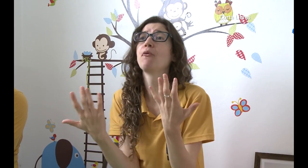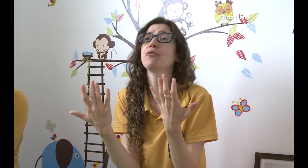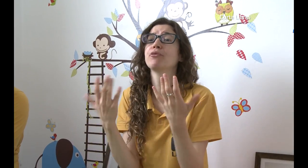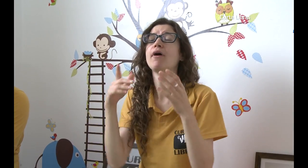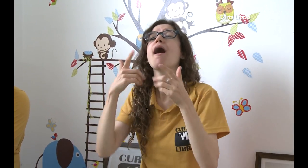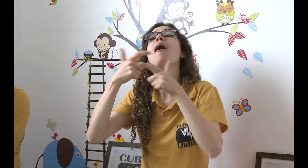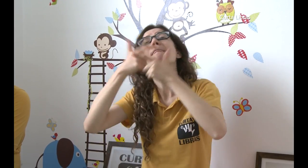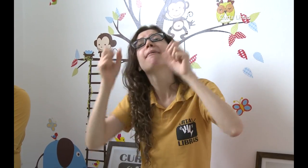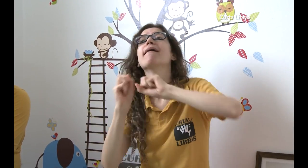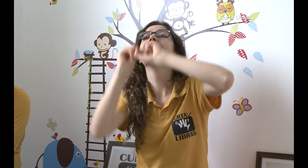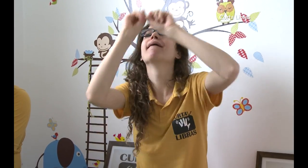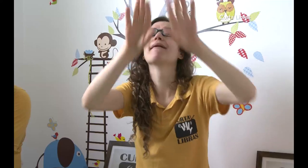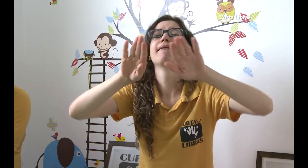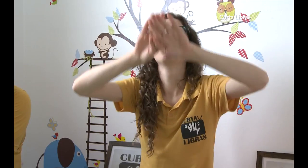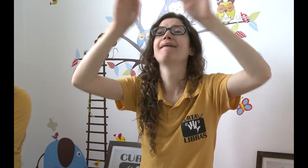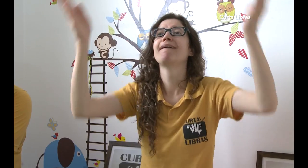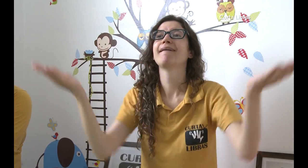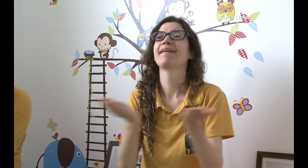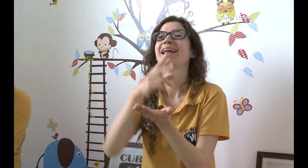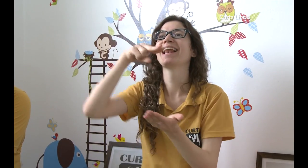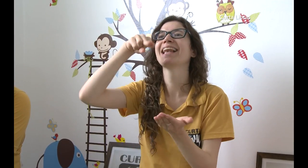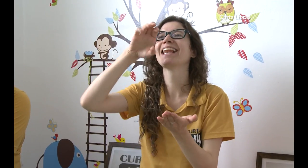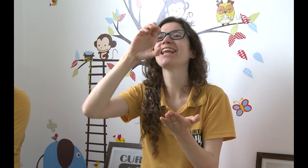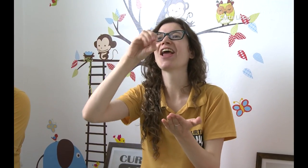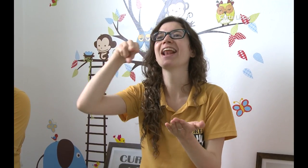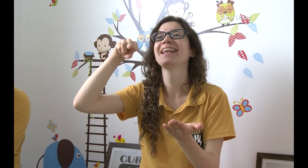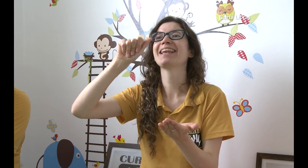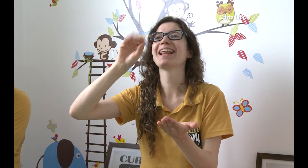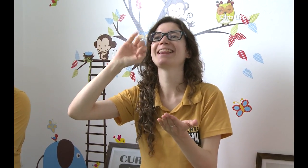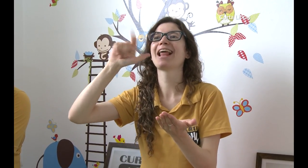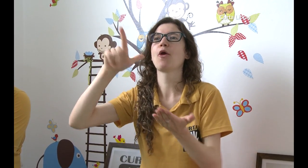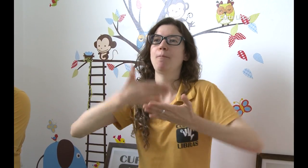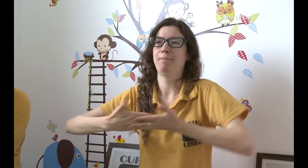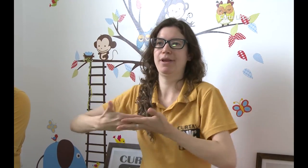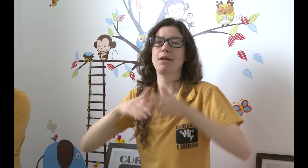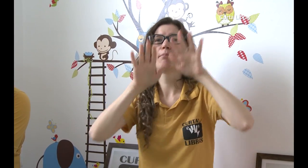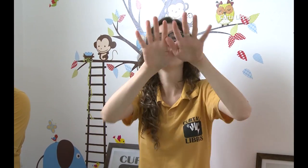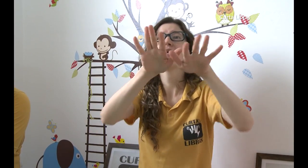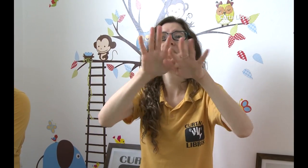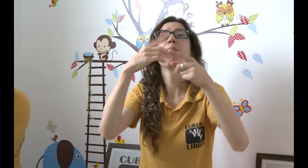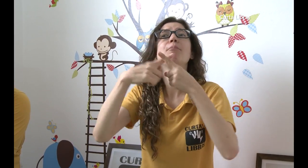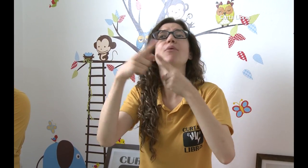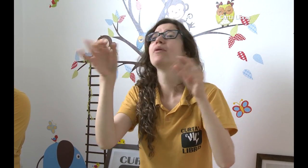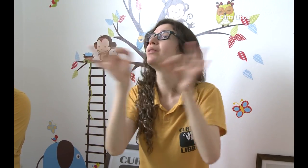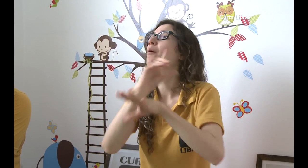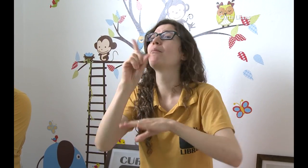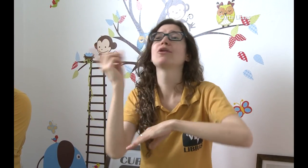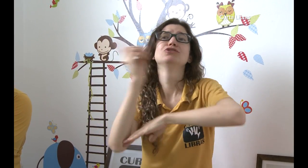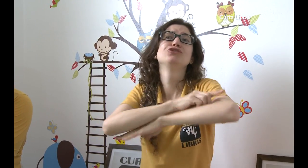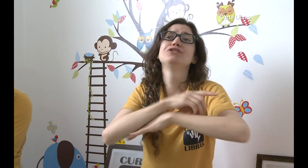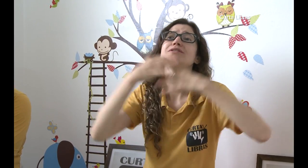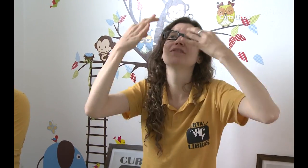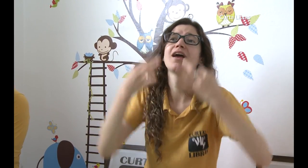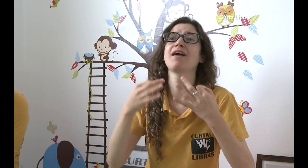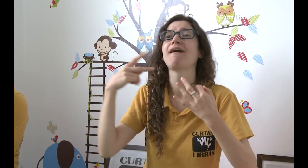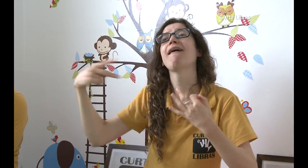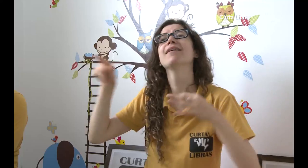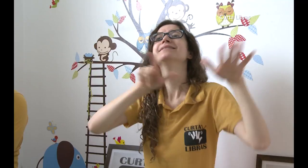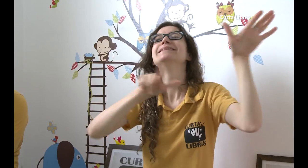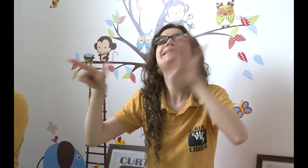acaba sendo levado Para a UTI neonatal Porque ele não estava pronto Para nascer ainda É melhor esperar as semanas de gestação E